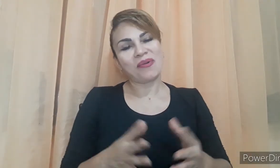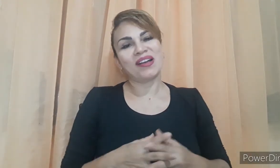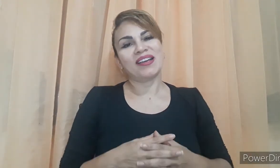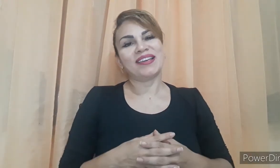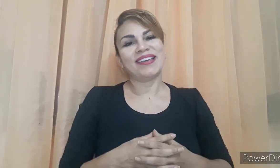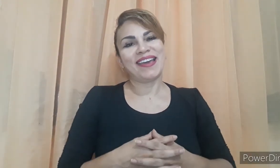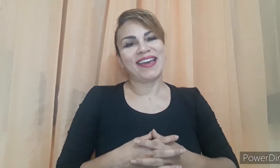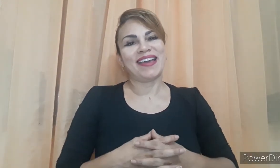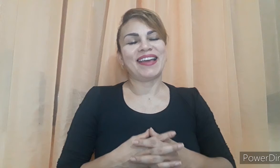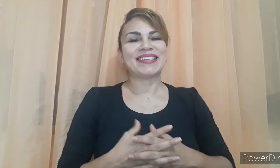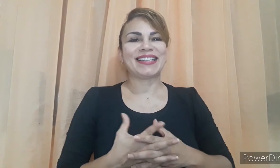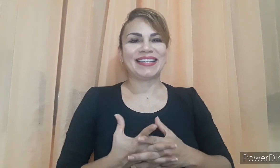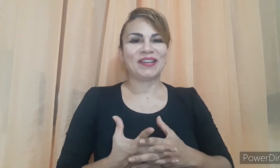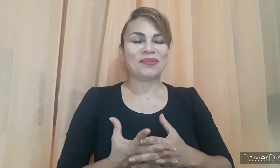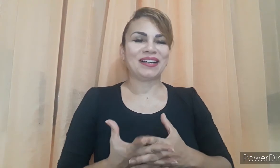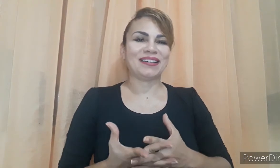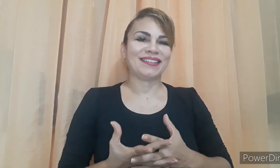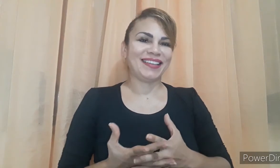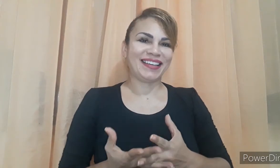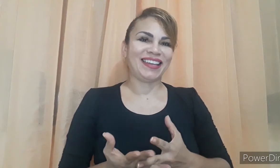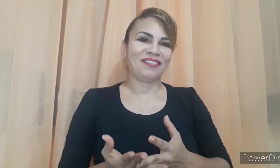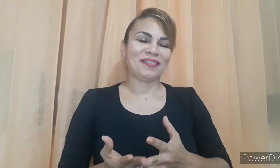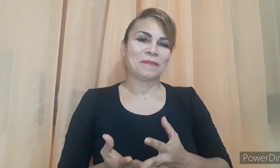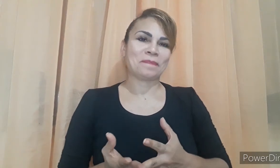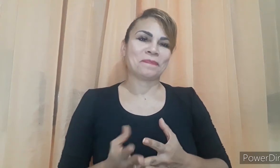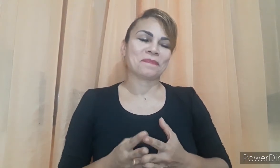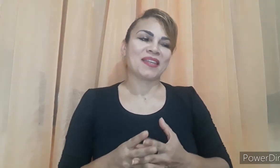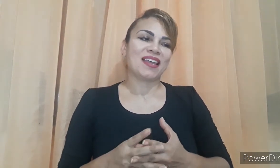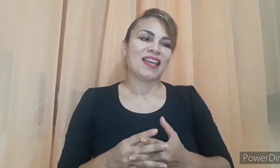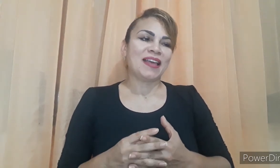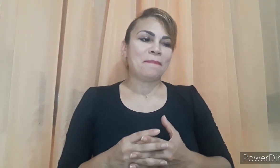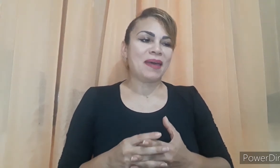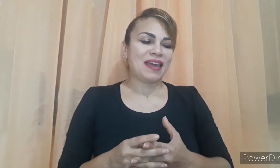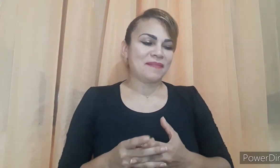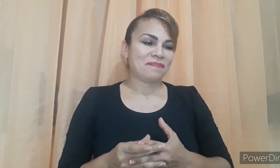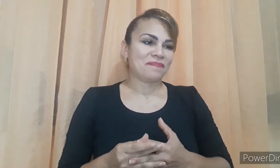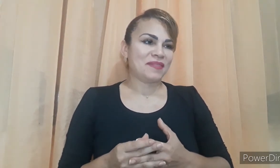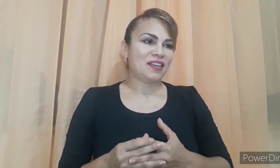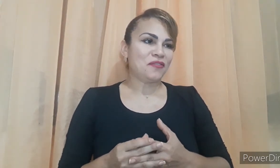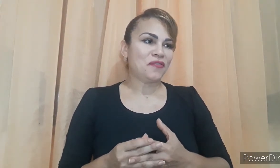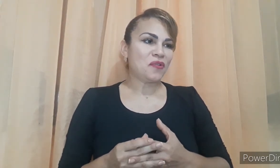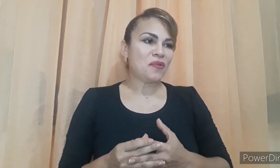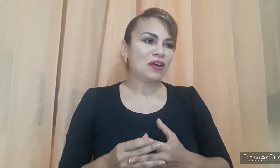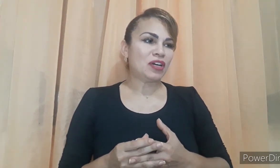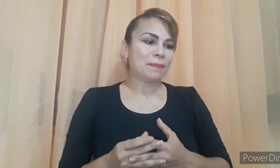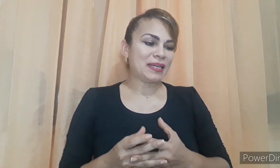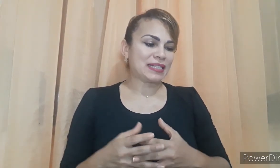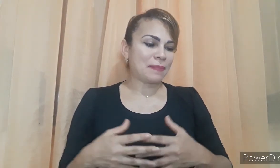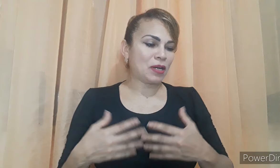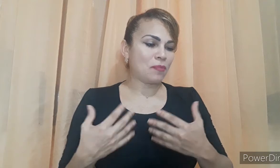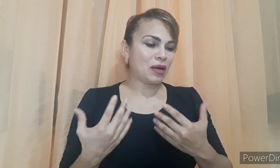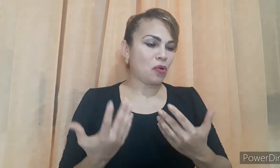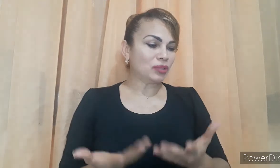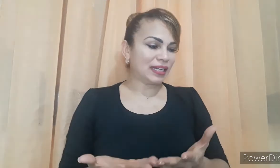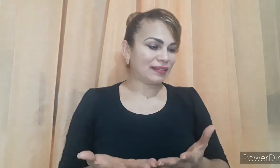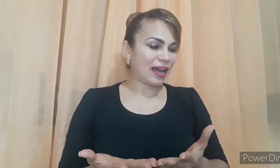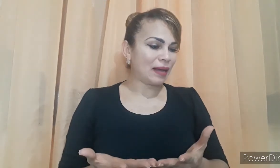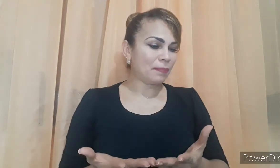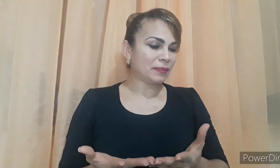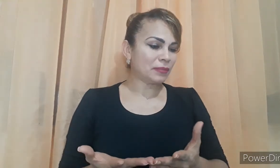visual que é essa língua incrível. Bem, eu vou agora passar para uma outra etapa. Eu